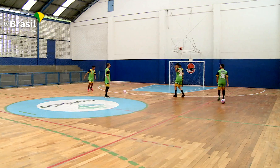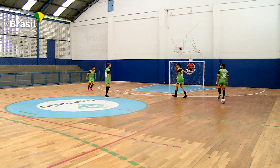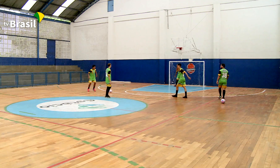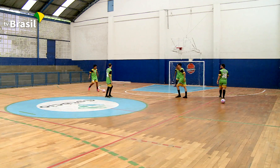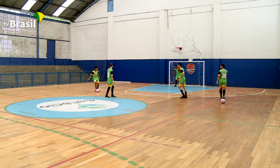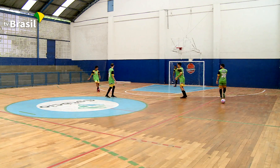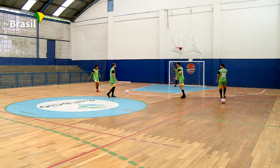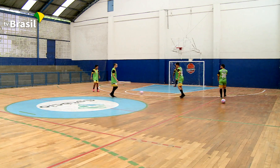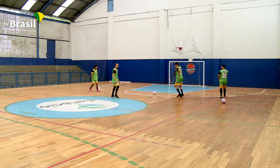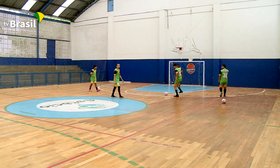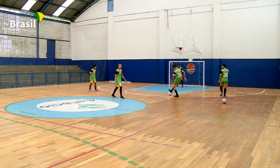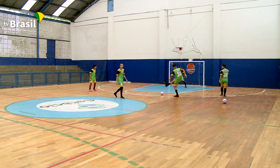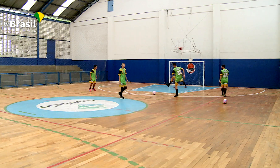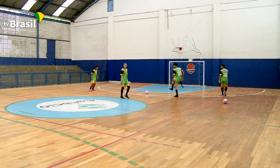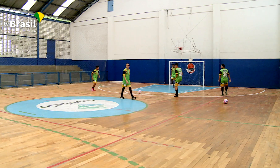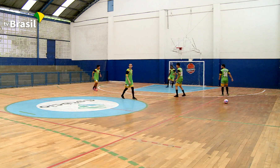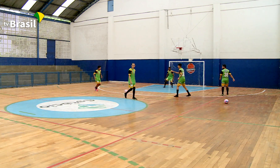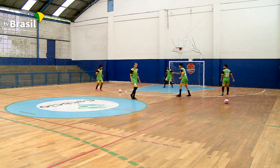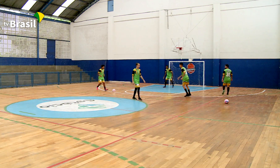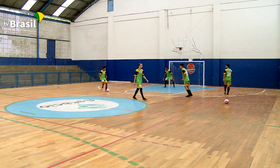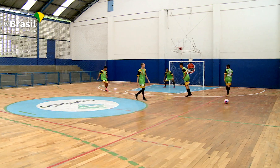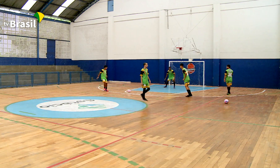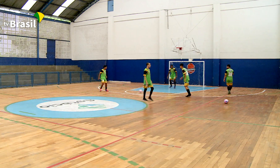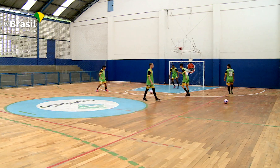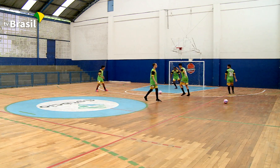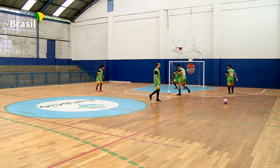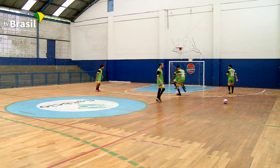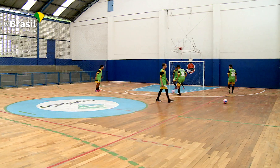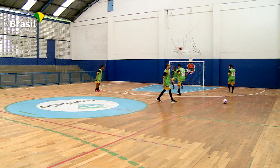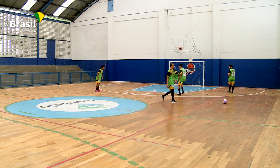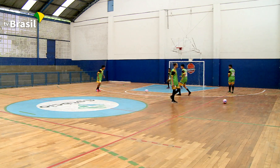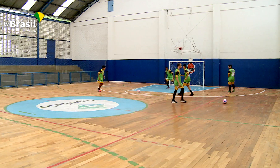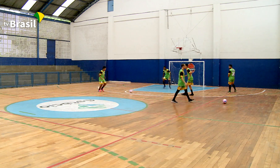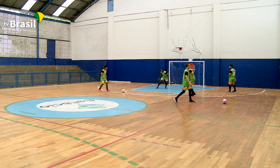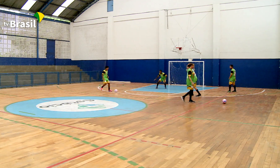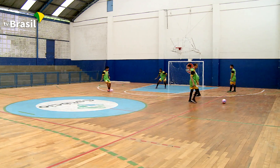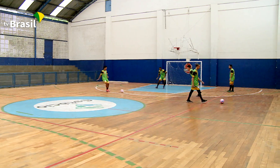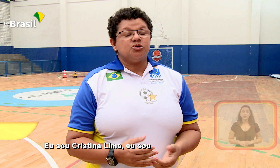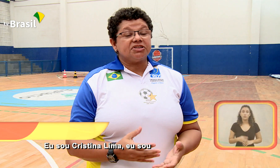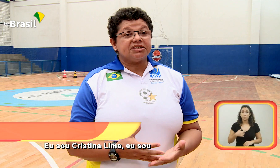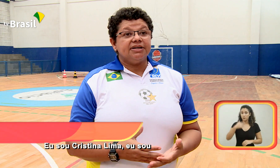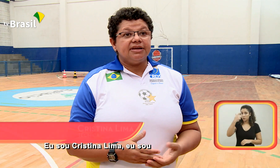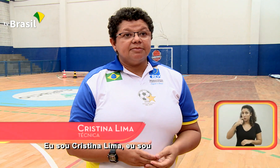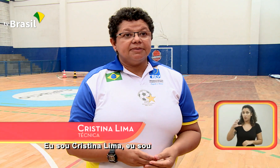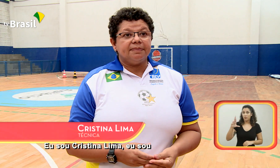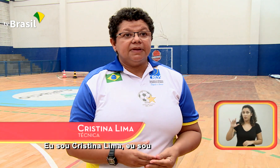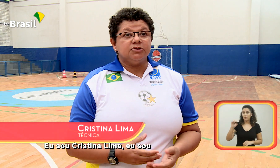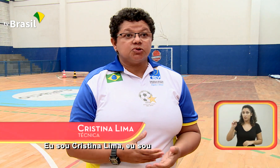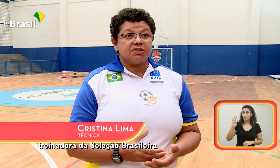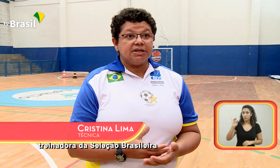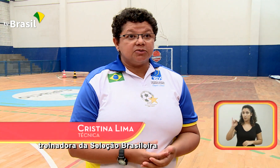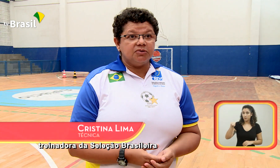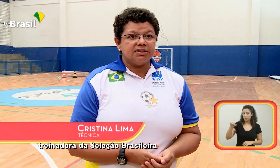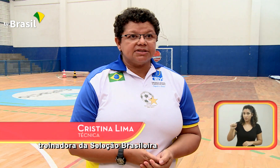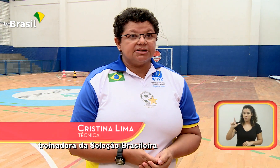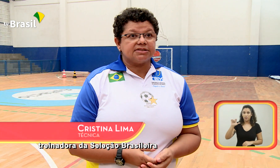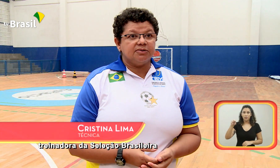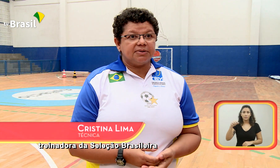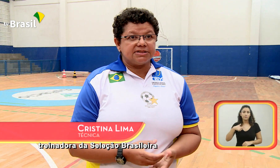Em um ginásio, 5 jogadores de uniformes verdes, um no gol. 4 chutam a bola um para o outro. Sou Cristina Lima, né? Eu sou treinadora da Seleção